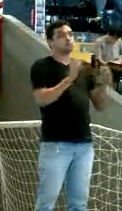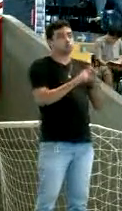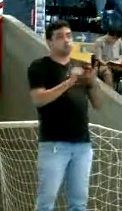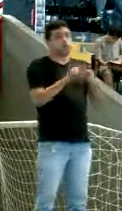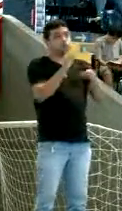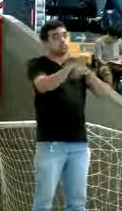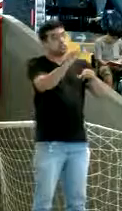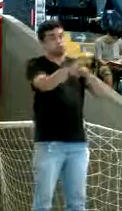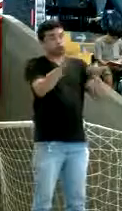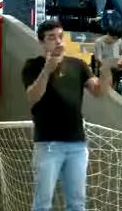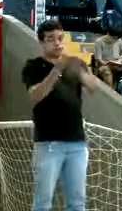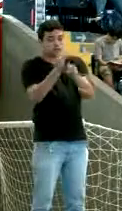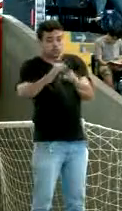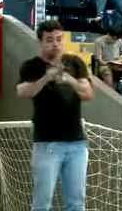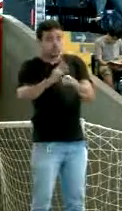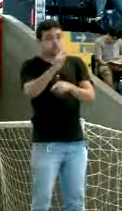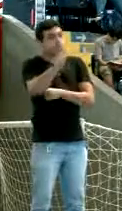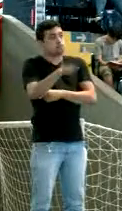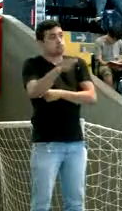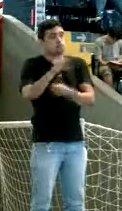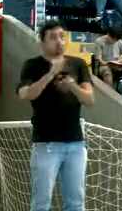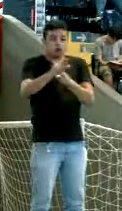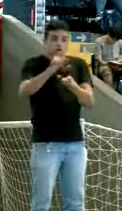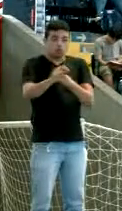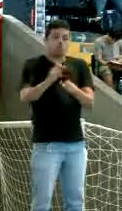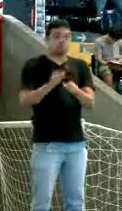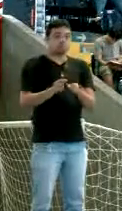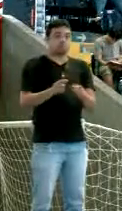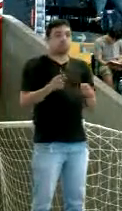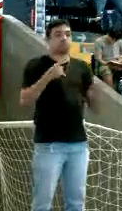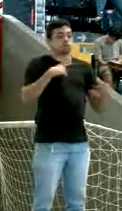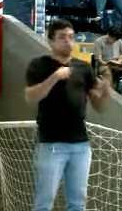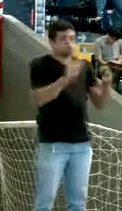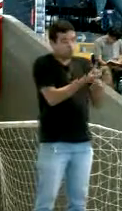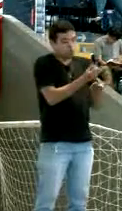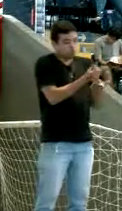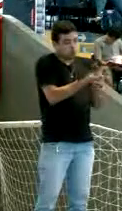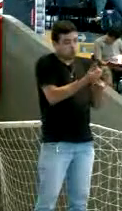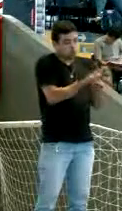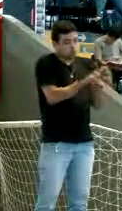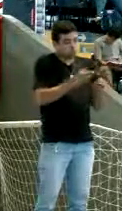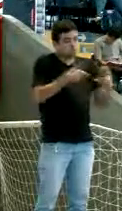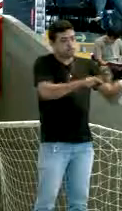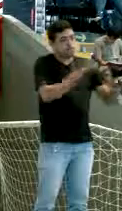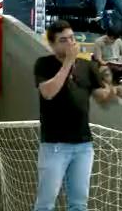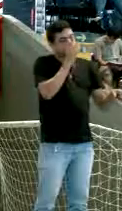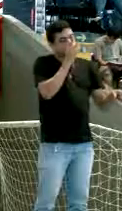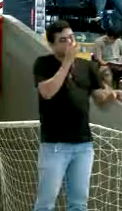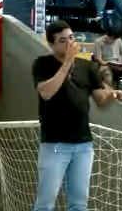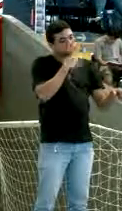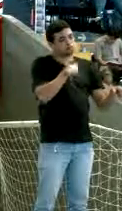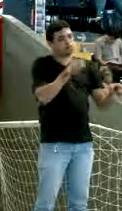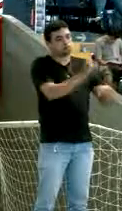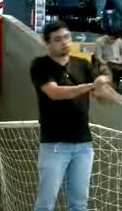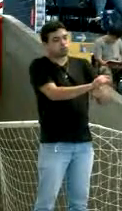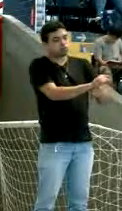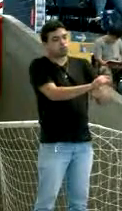locadora, mais barato, alugo o filme, faço um rateio do filme, assisto quantas vezes eu quiser,